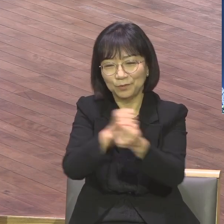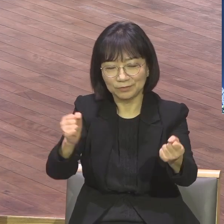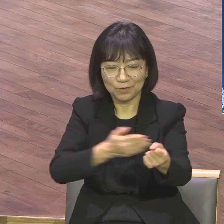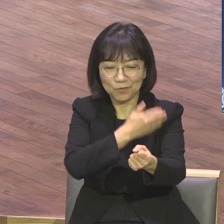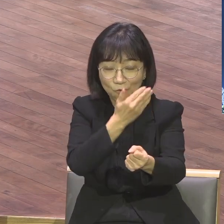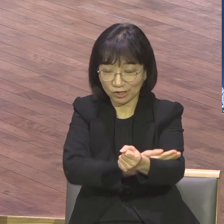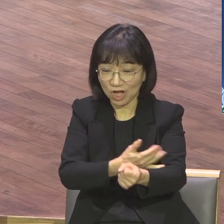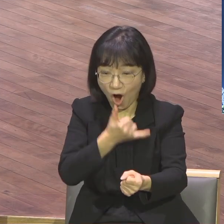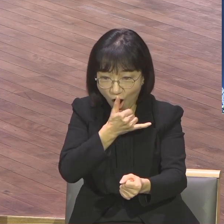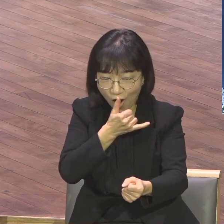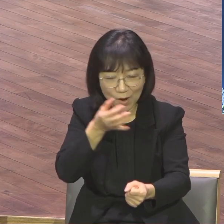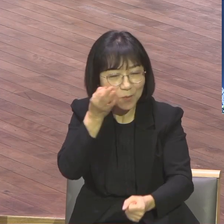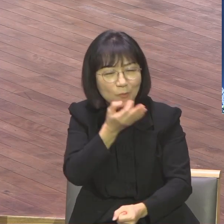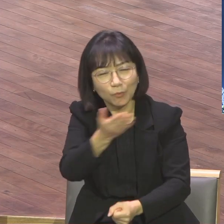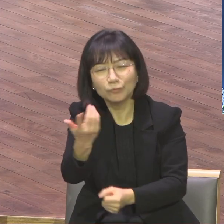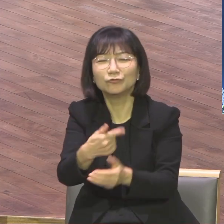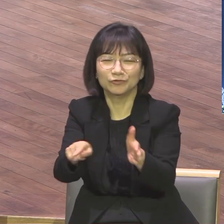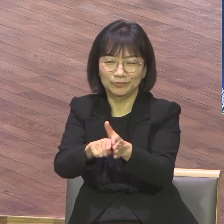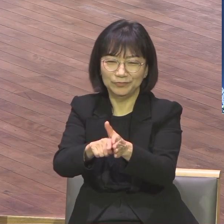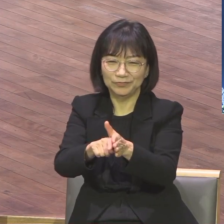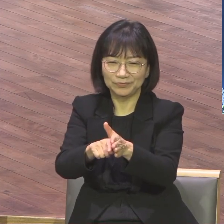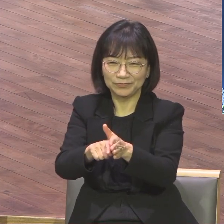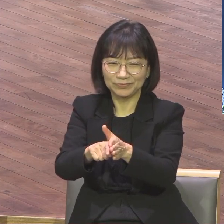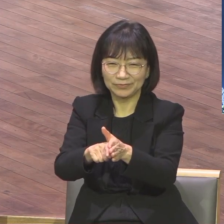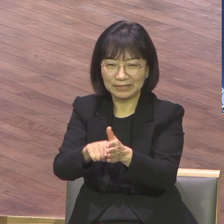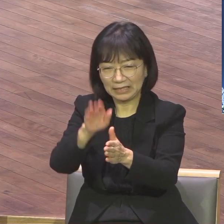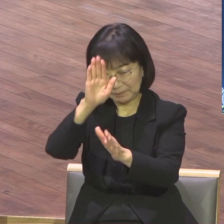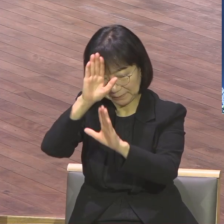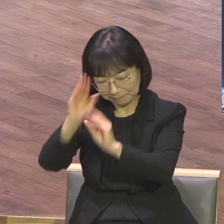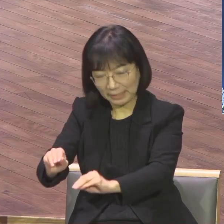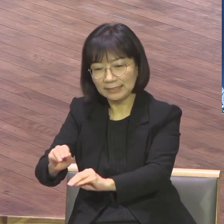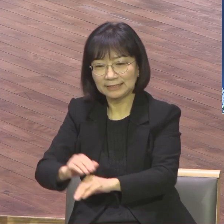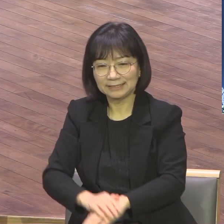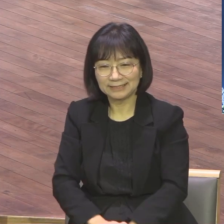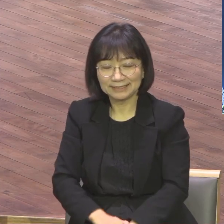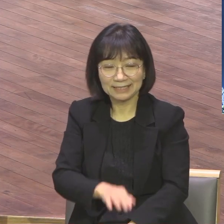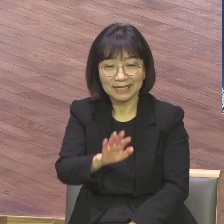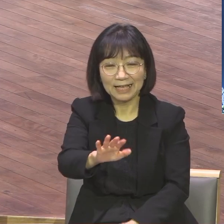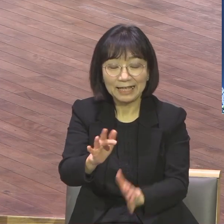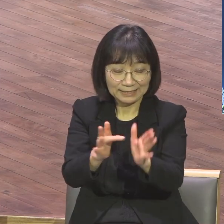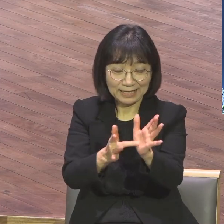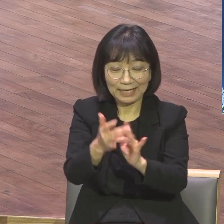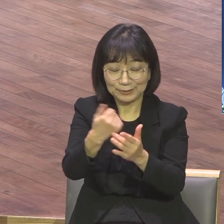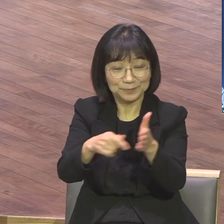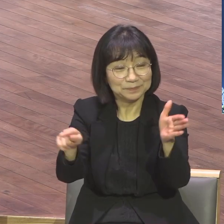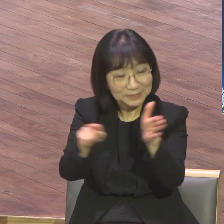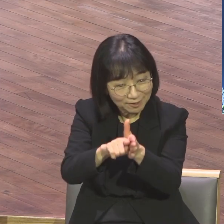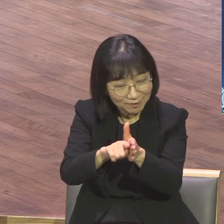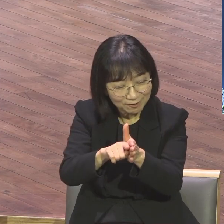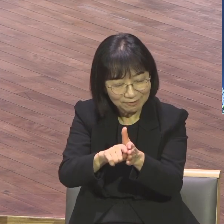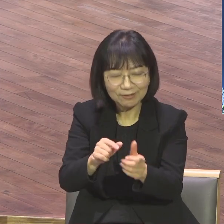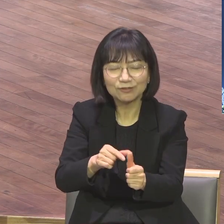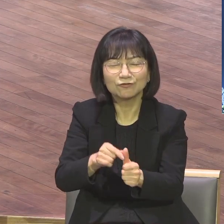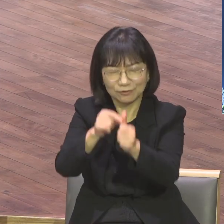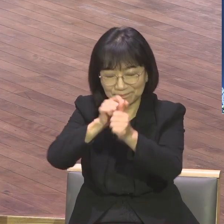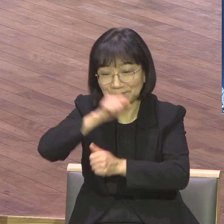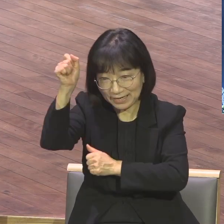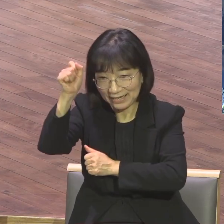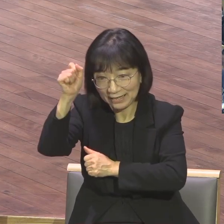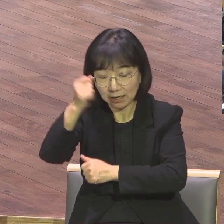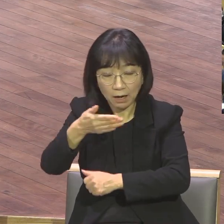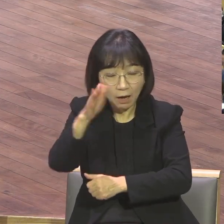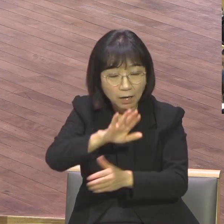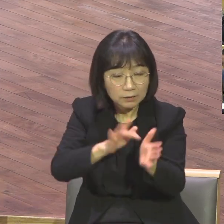있다는 사실을 알리기 위해서. 예수 믿으면 구원을 받는데 어떻게 받나? 죄를 사함 받았기